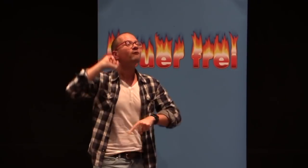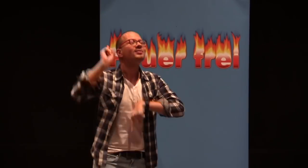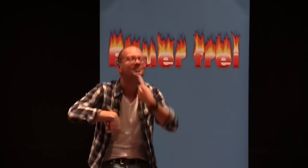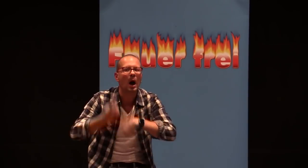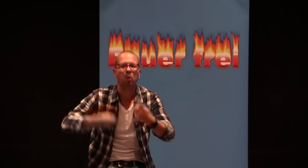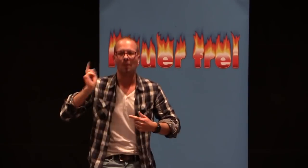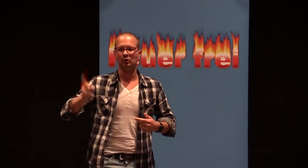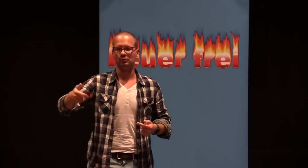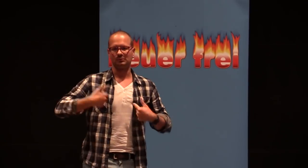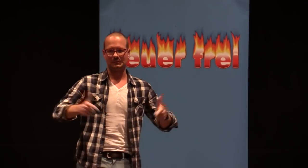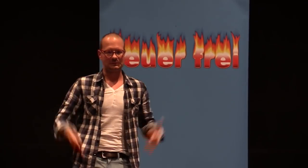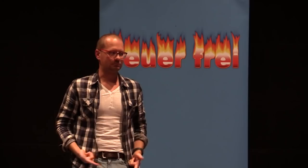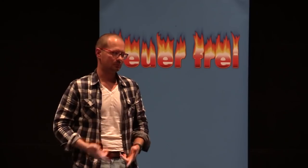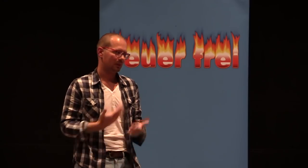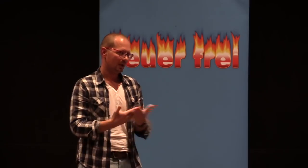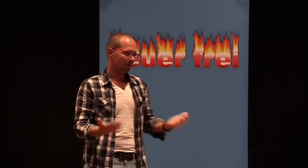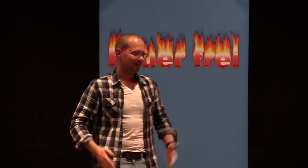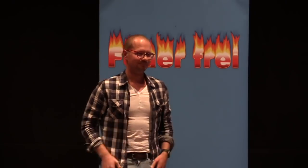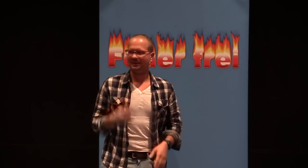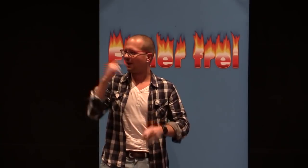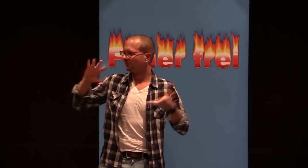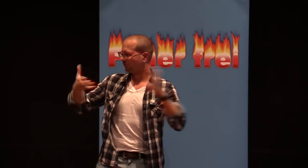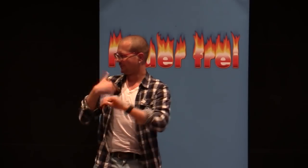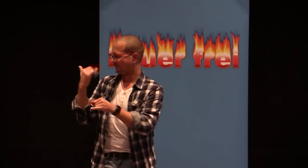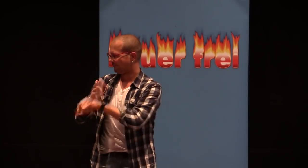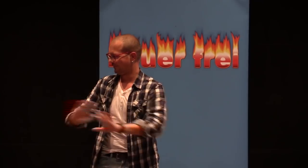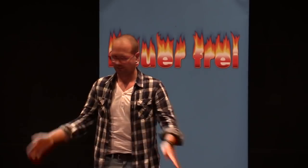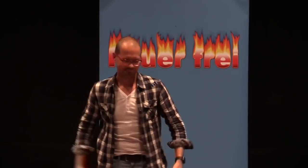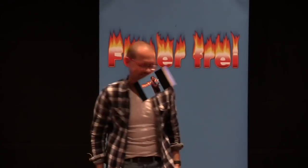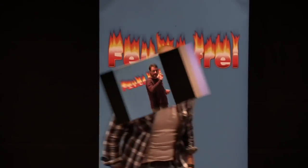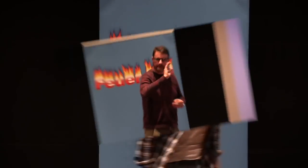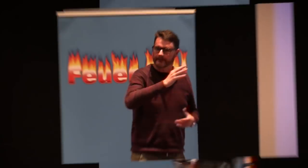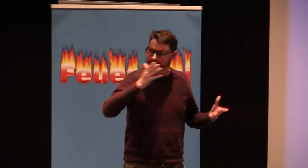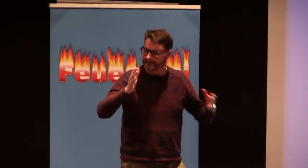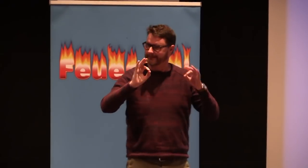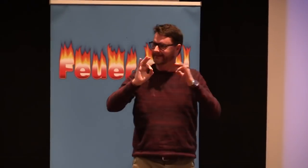sehr an Regularien gebunden, wo man immer da sein muss.